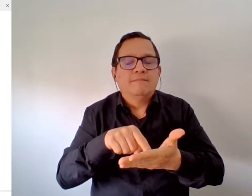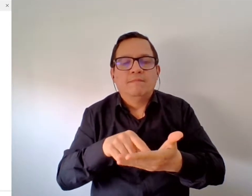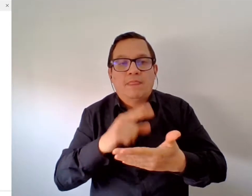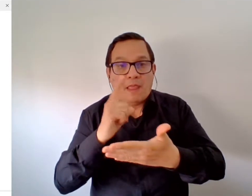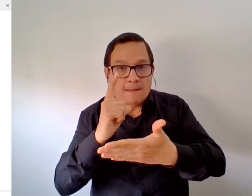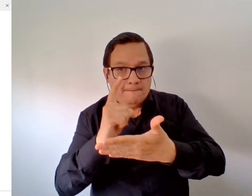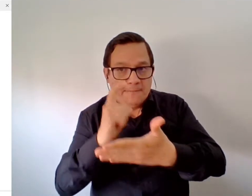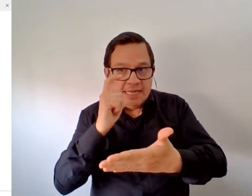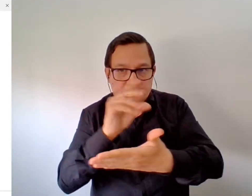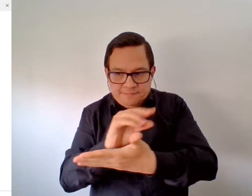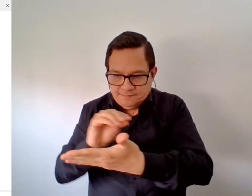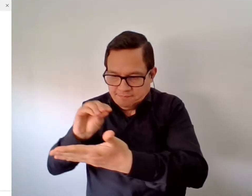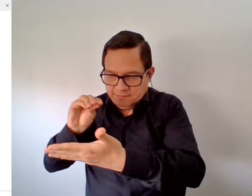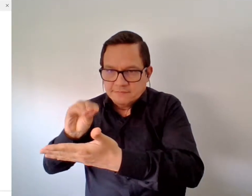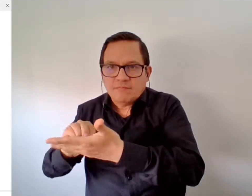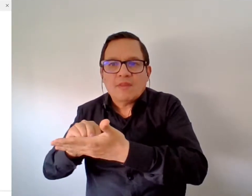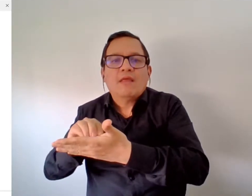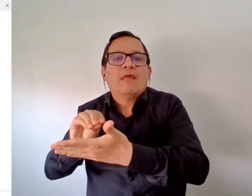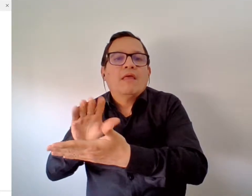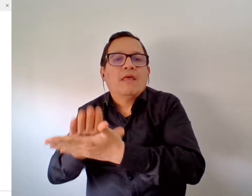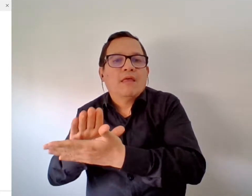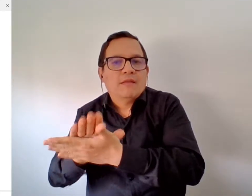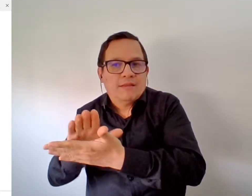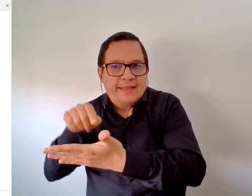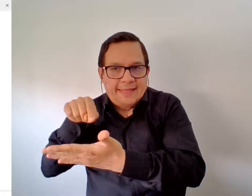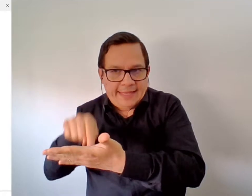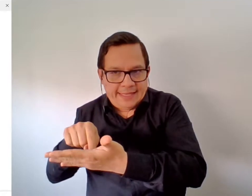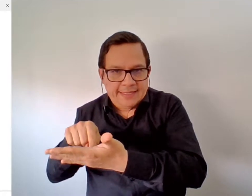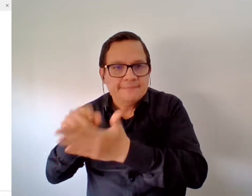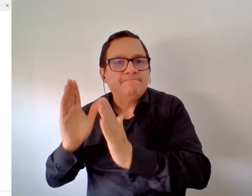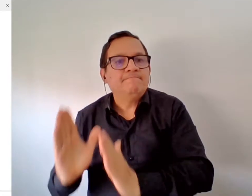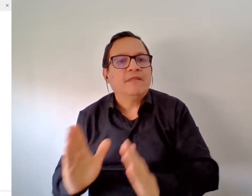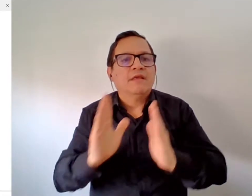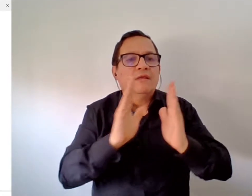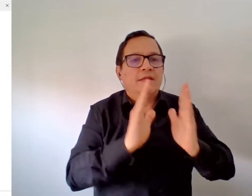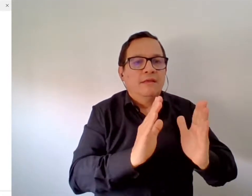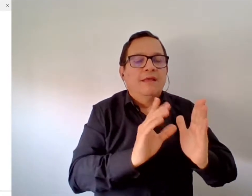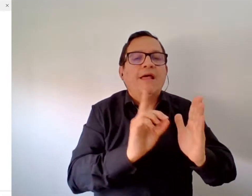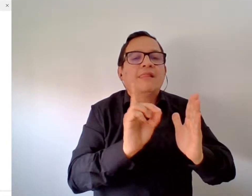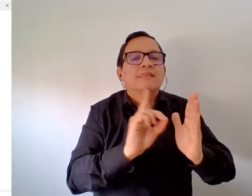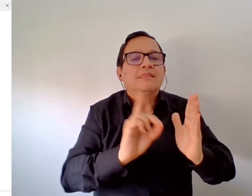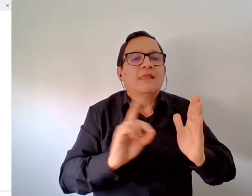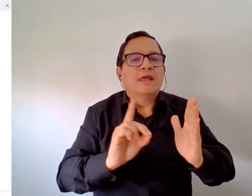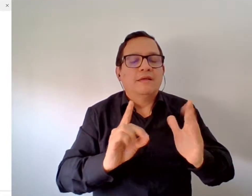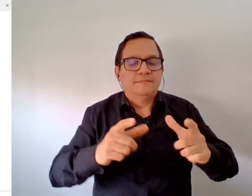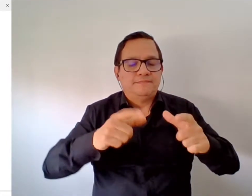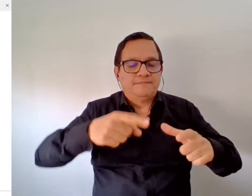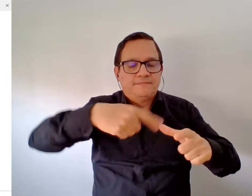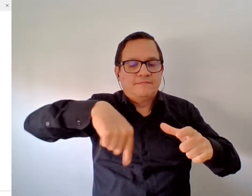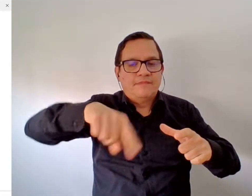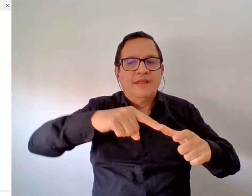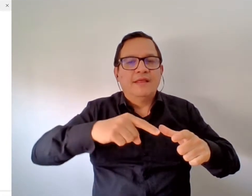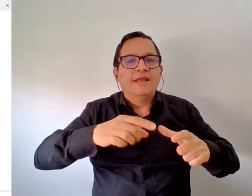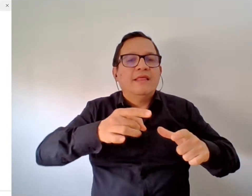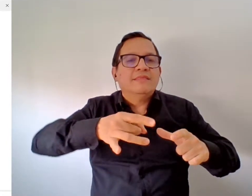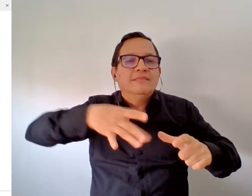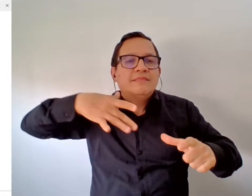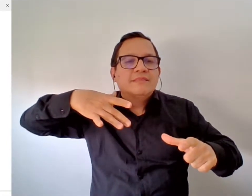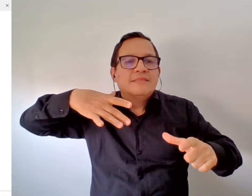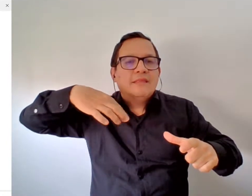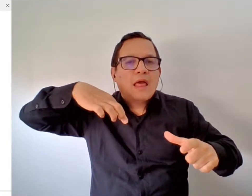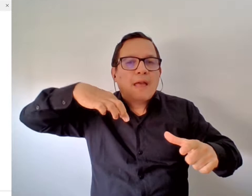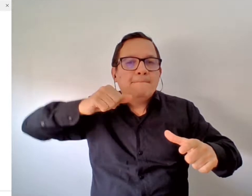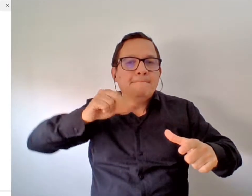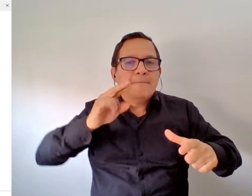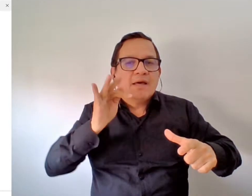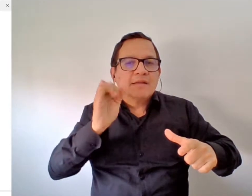Adicionar una imagen del proceso de instalación en vez de este texto. De partición del disco.